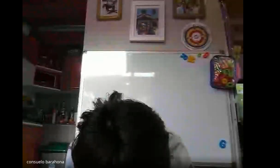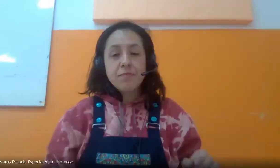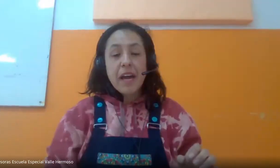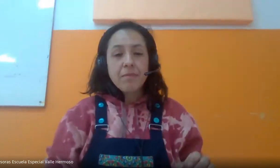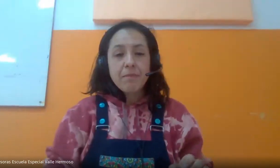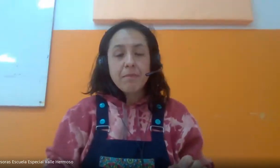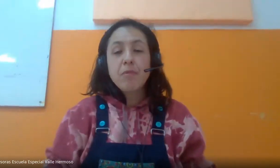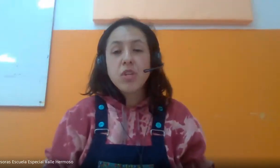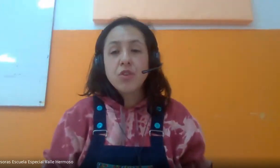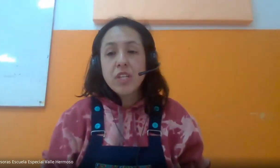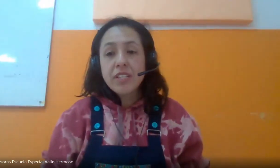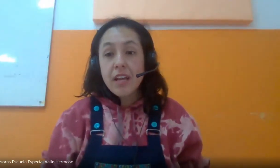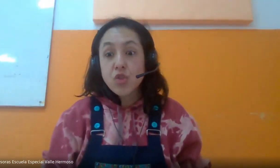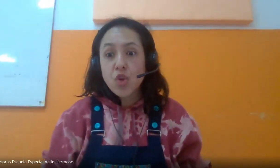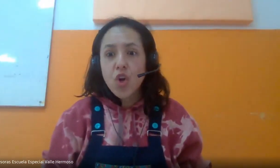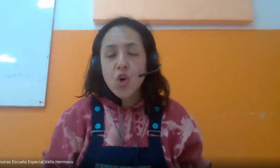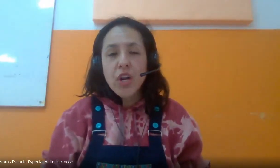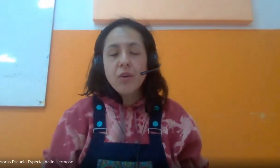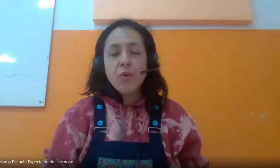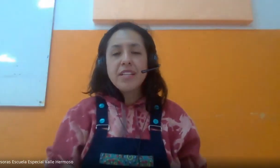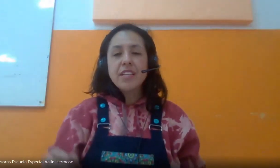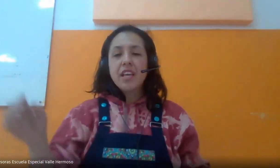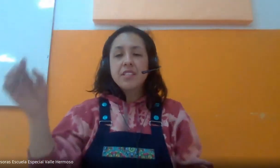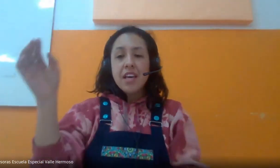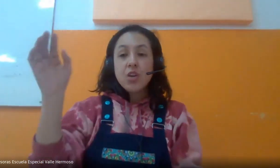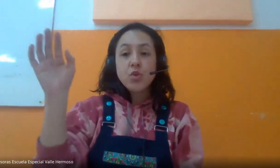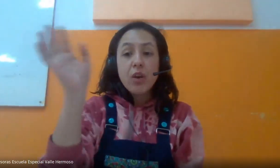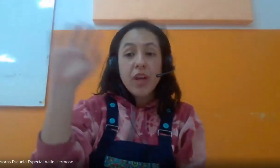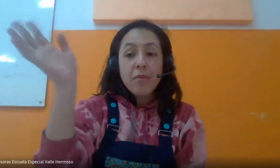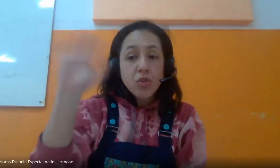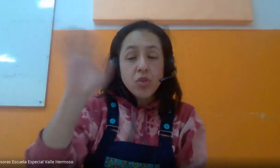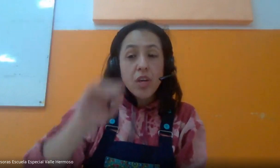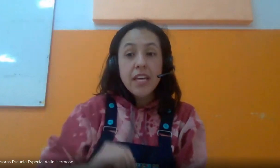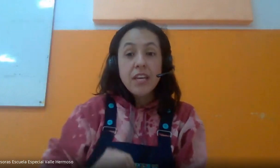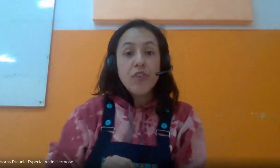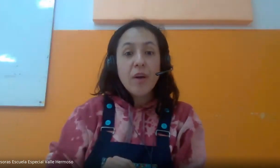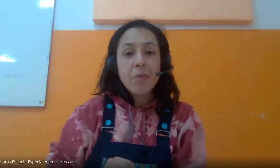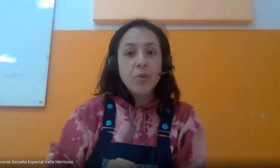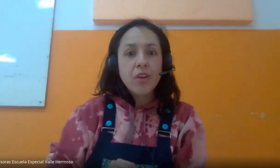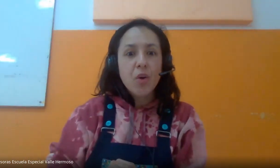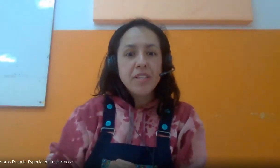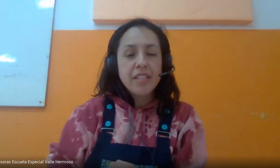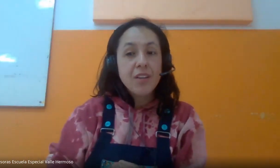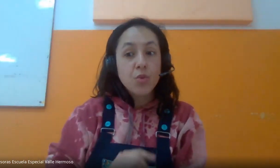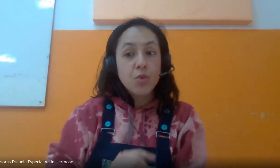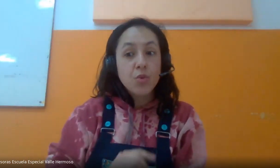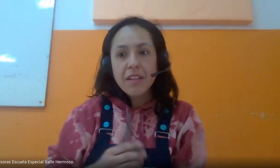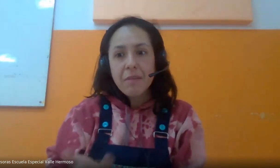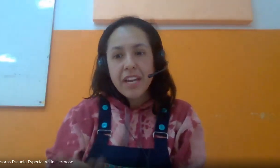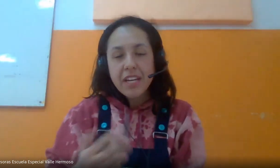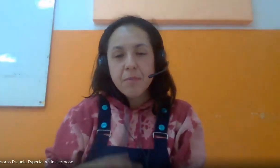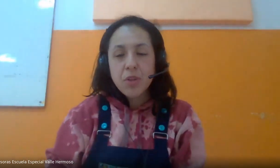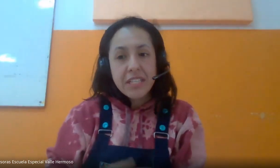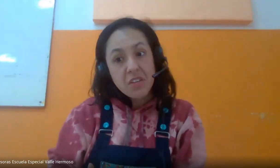Entonces, ya. Vamos entonces solo con lengua de señas. Nos saludamos y yo les voy a preguntar cómo están y ustedes me van a responder si